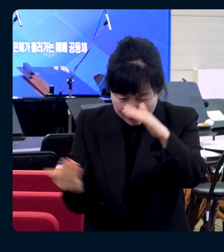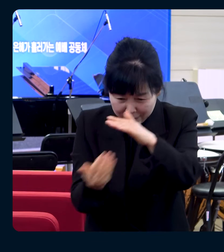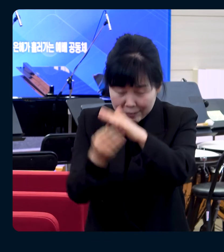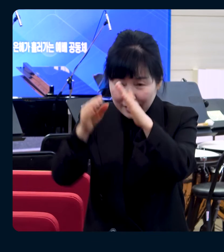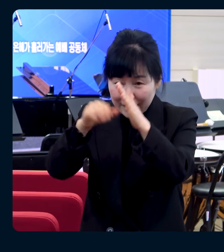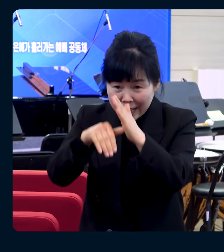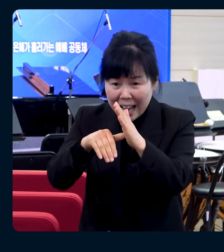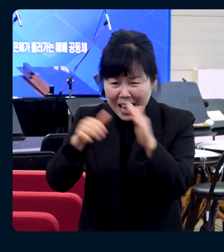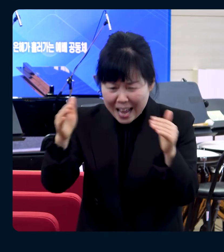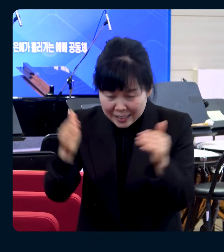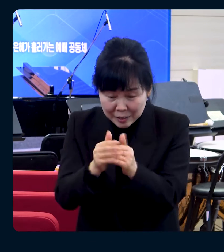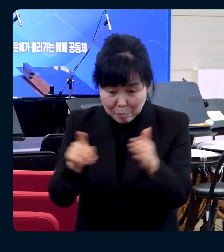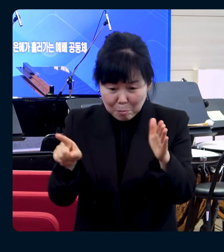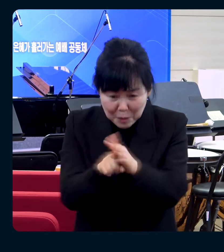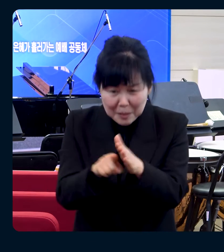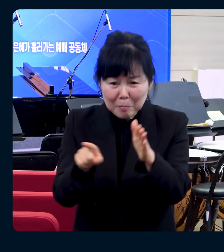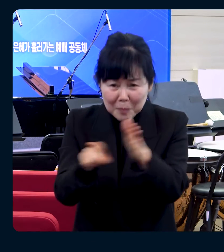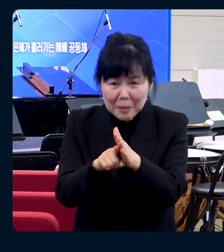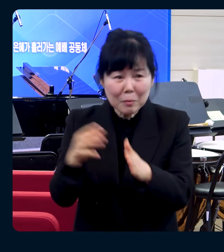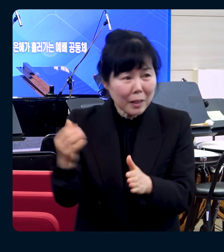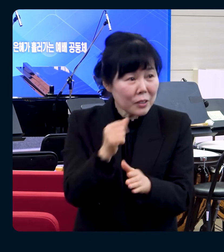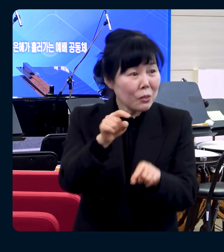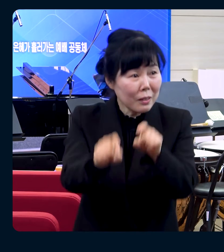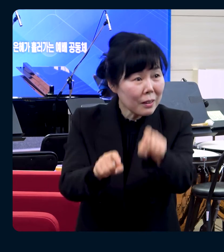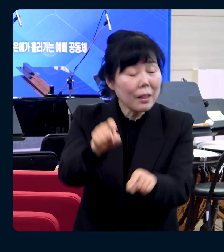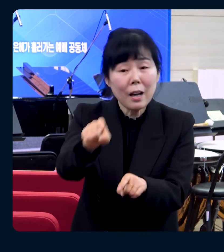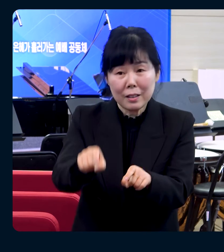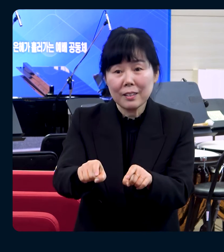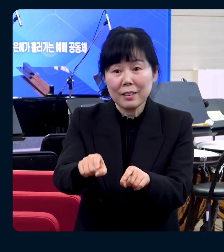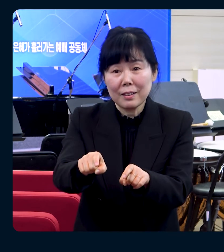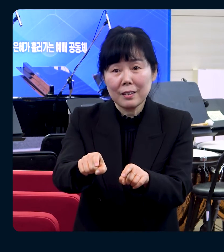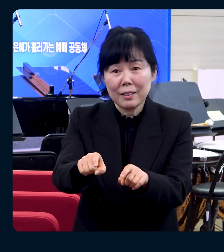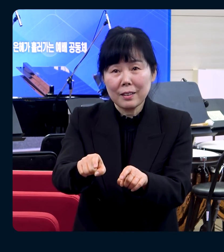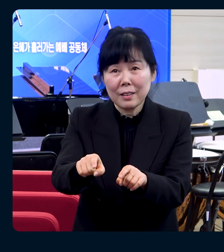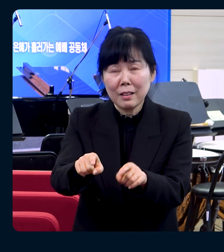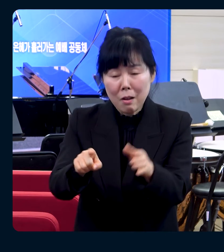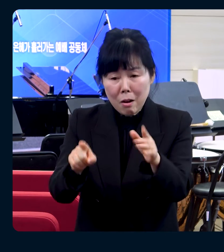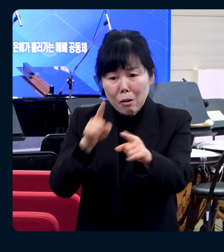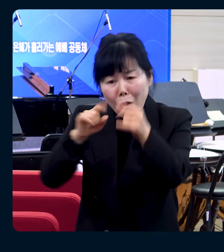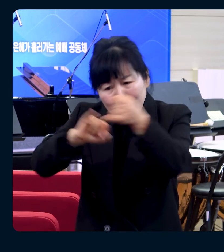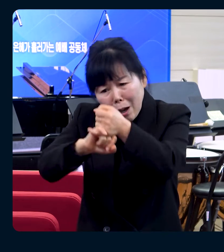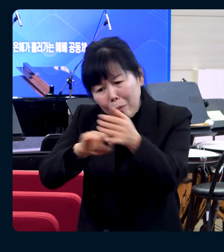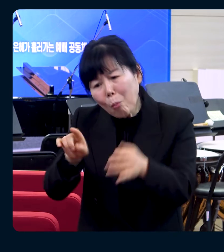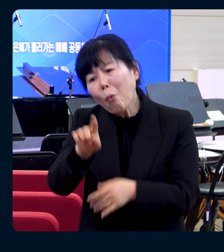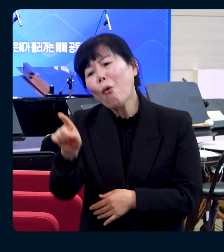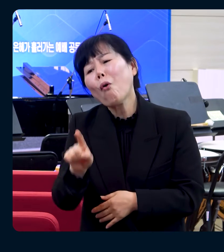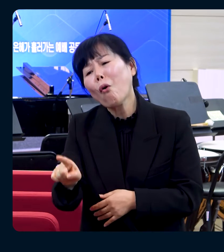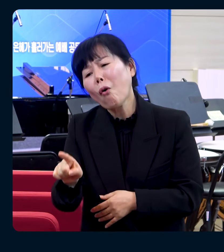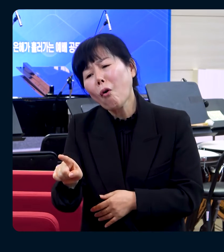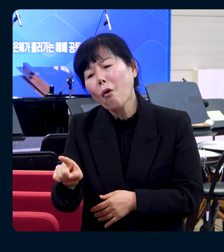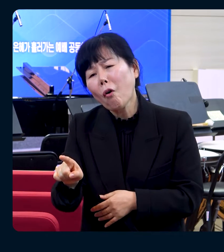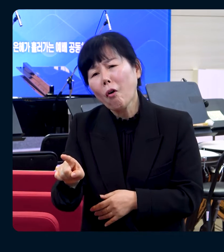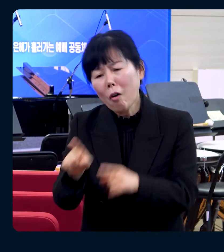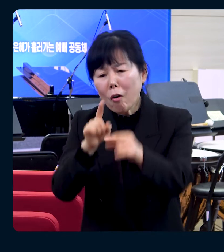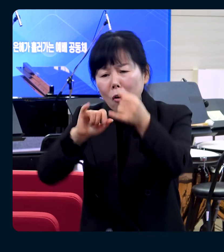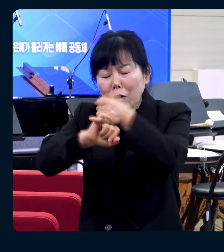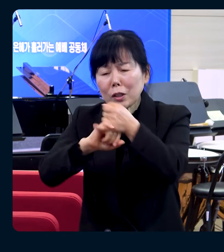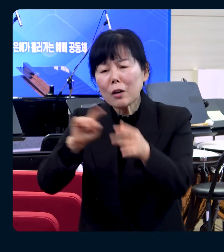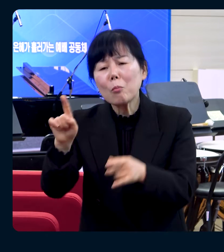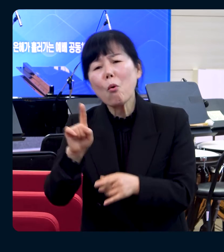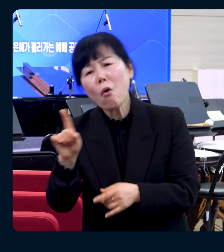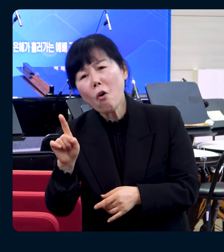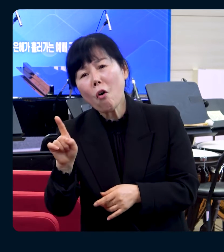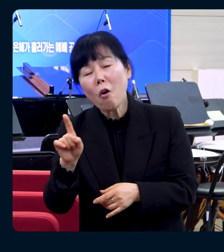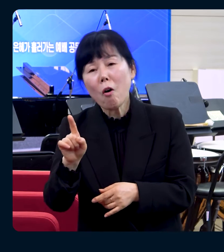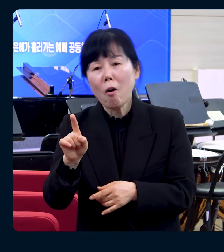그 언약이 이르기까지 믿음의 길을 가고 있는 여러분을 받은 언약이 무엇인지 모르겠습니다.